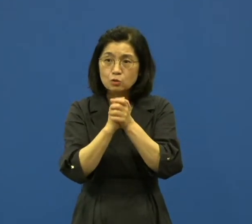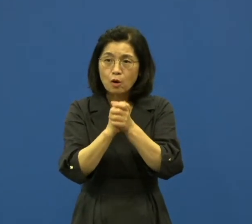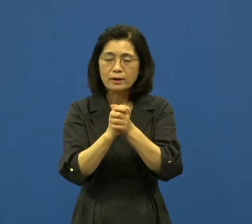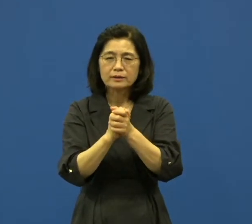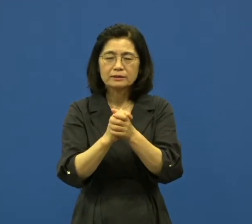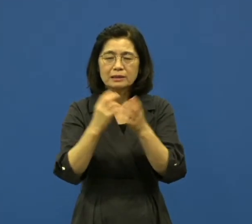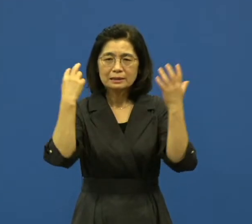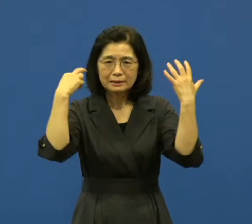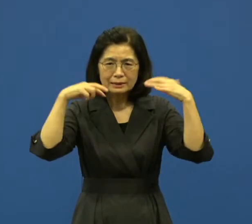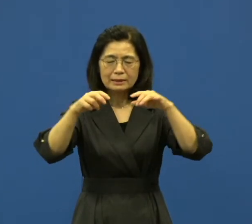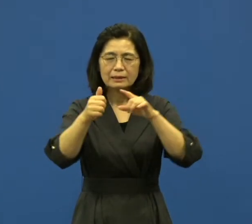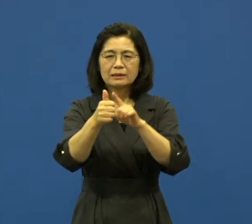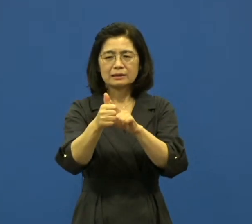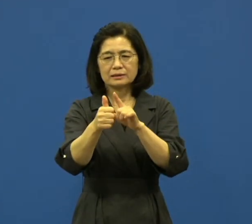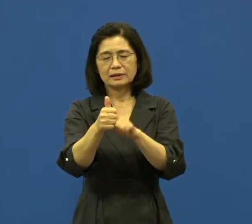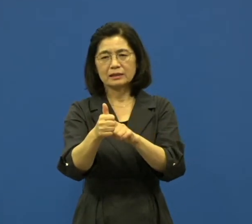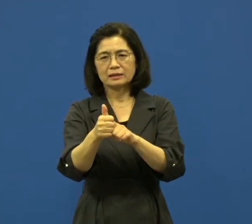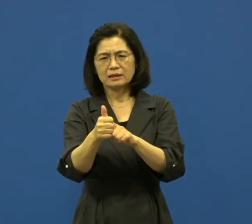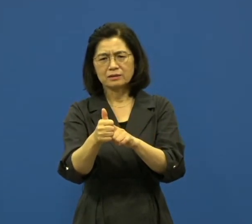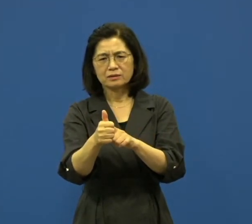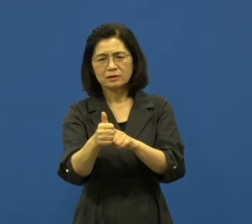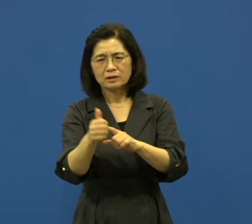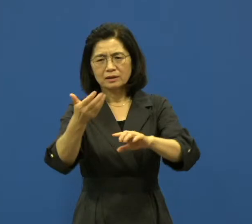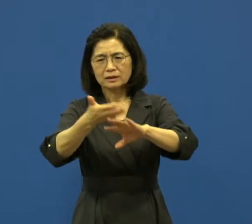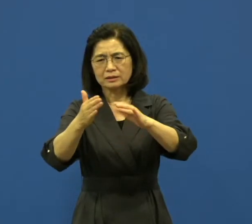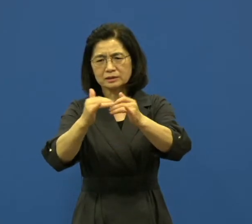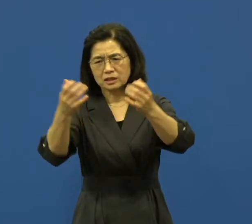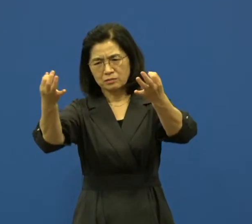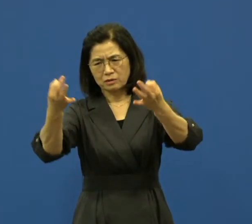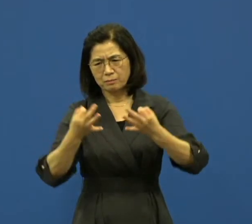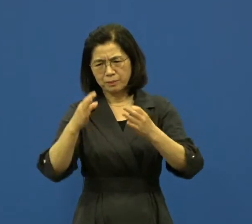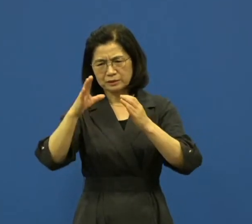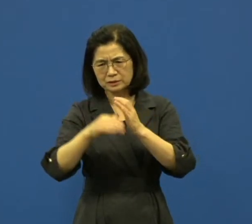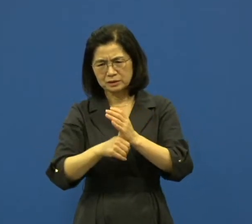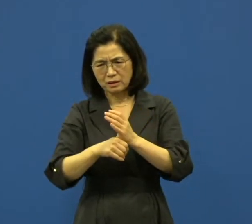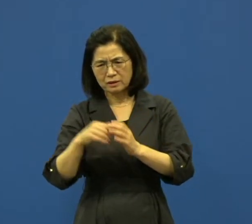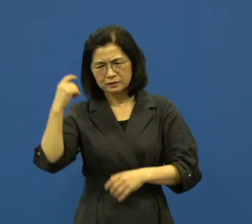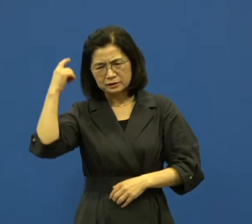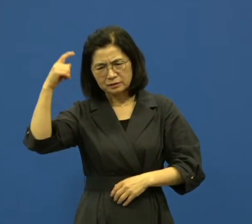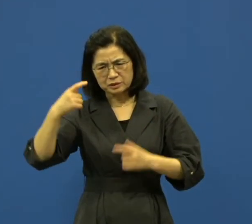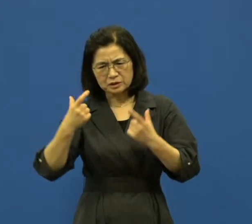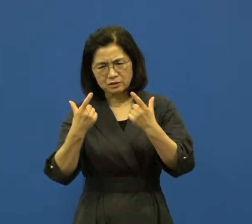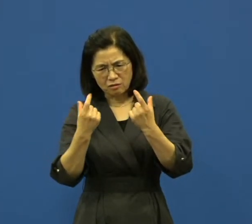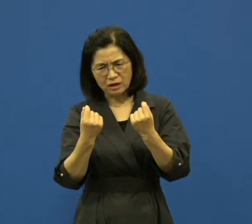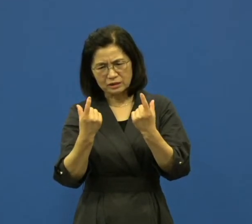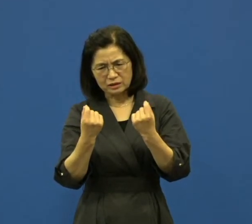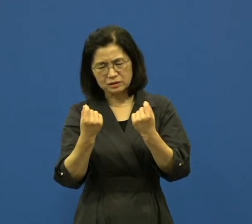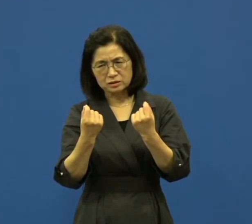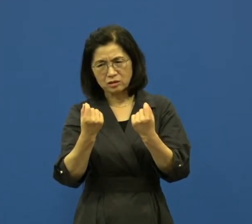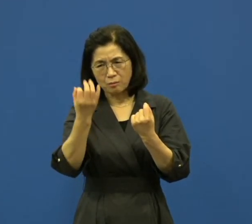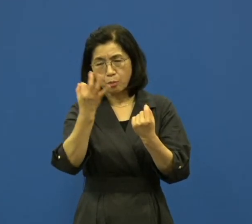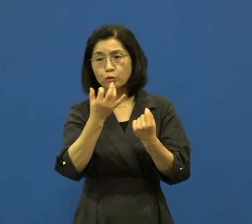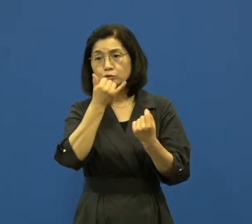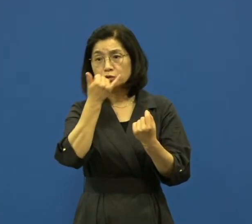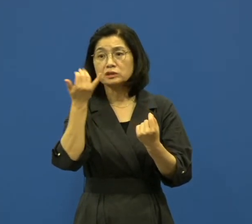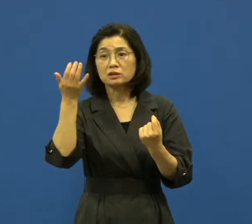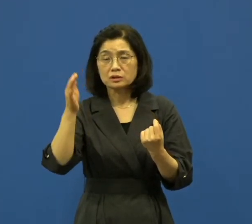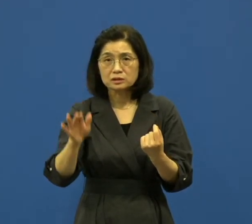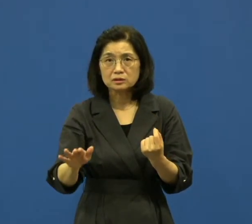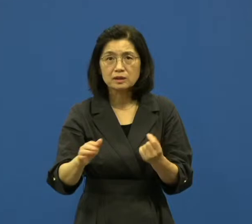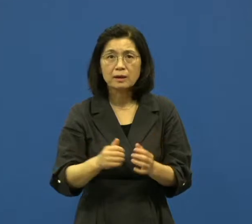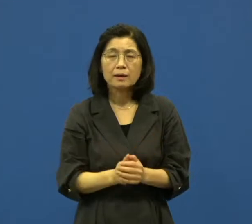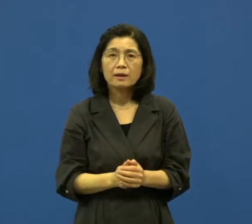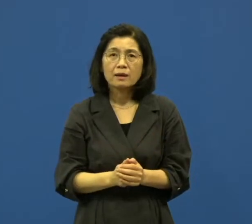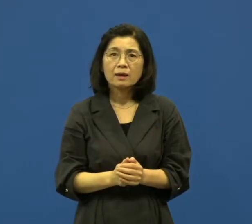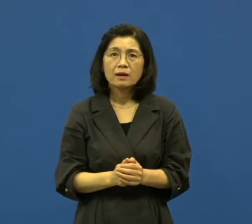현실과 맞지 않는 행동을 한다고 야유를 보낼 수도 있어요. 그래서 믿음으로 살아갈 때 적당히 해. 주변의 소리를 들어요. 그러면 먹고 살